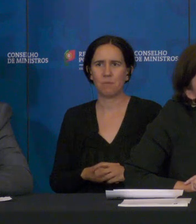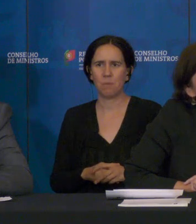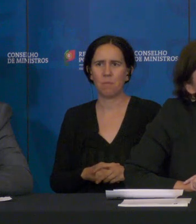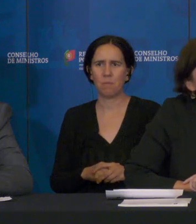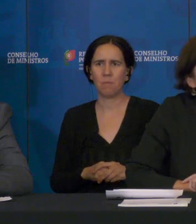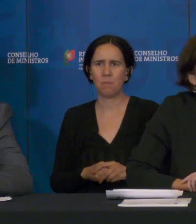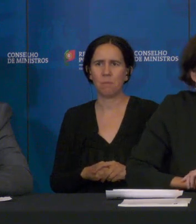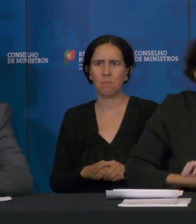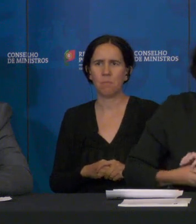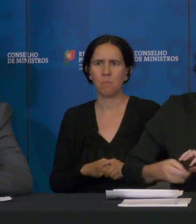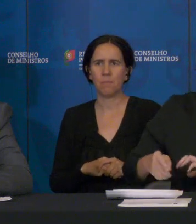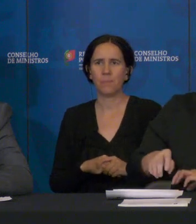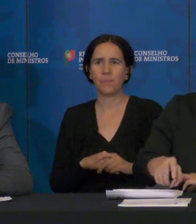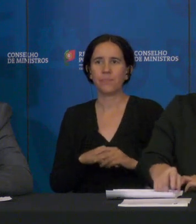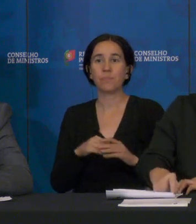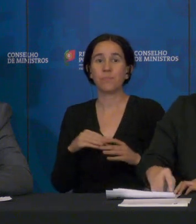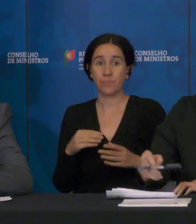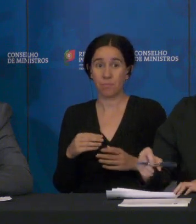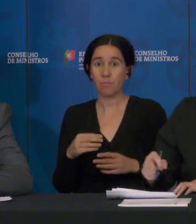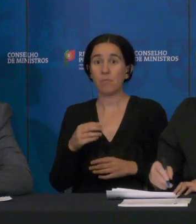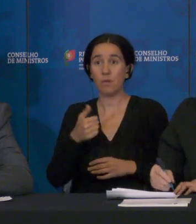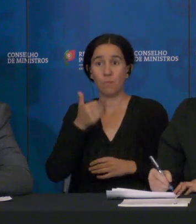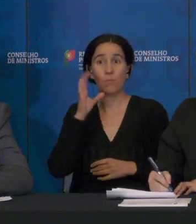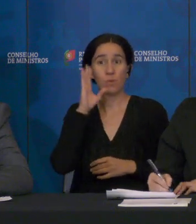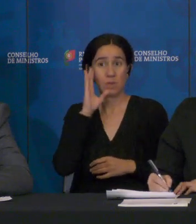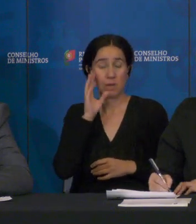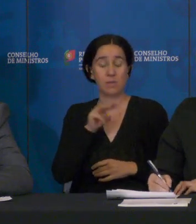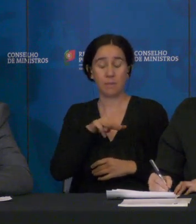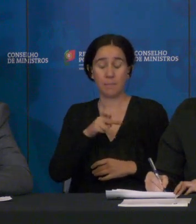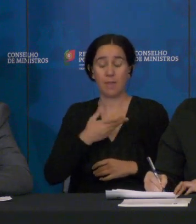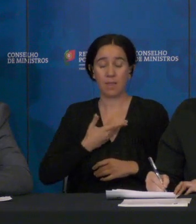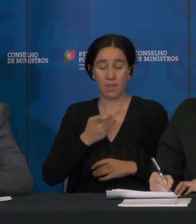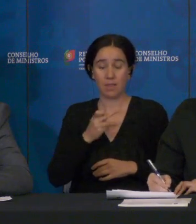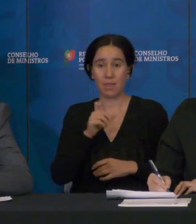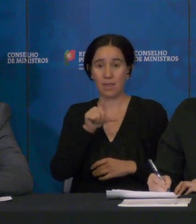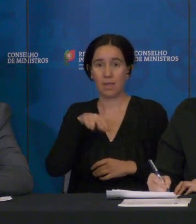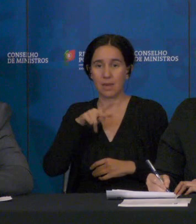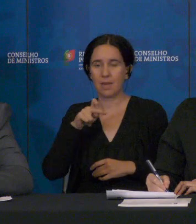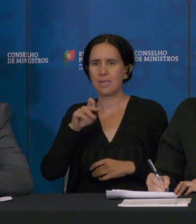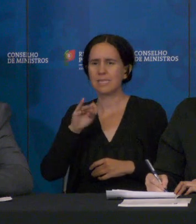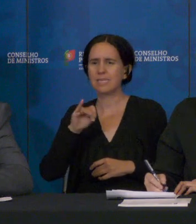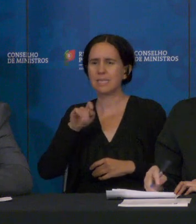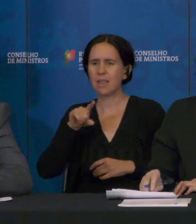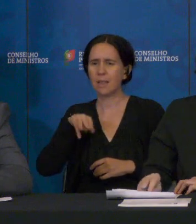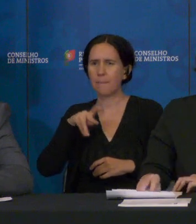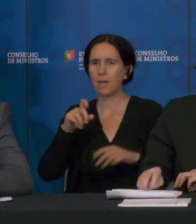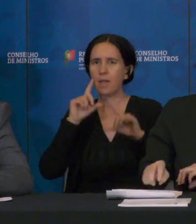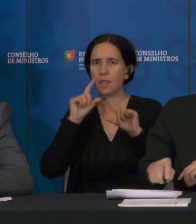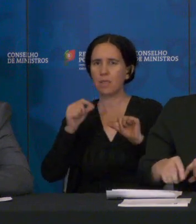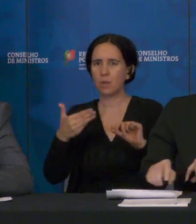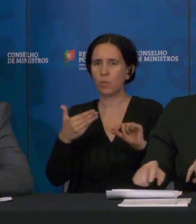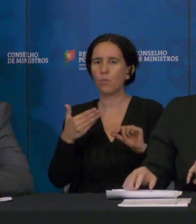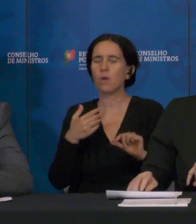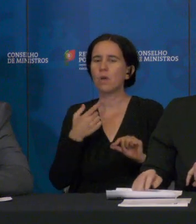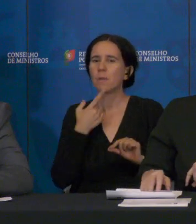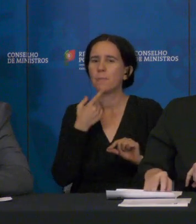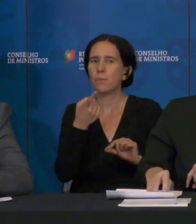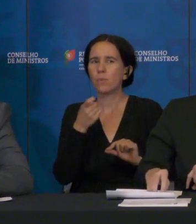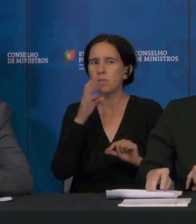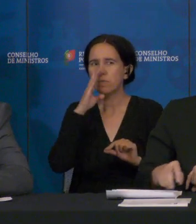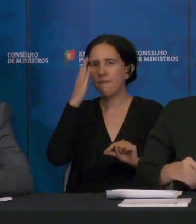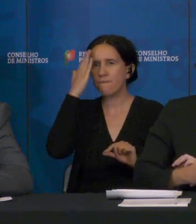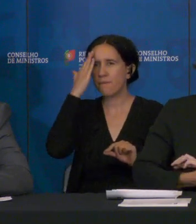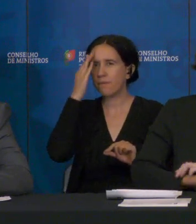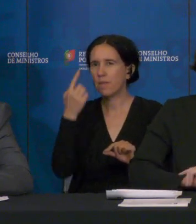Boa tarde, Madalena Salema da Antena 1. Eu gostava de saber se está previsto algum prazo para